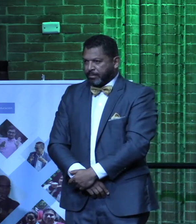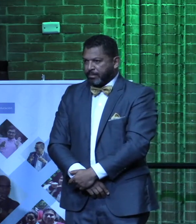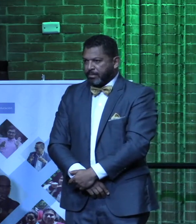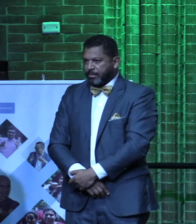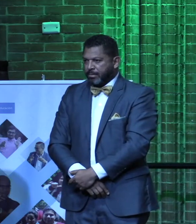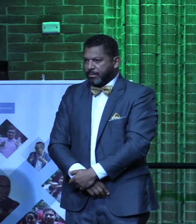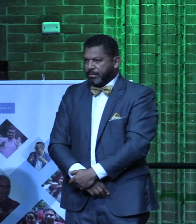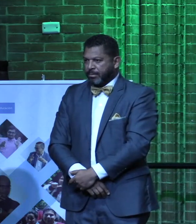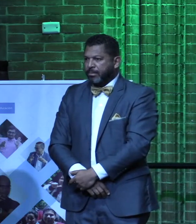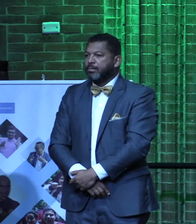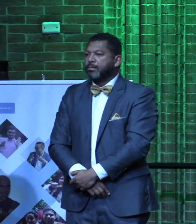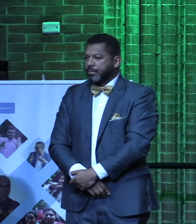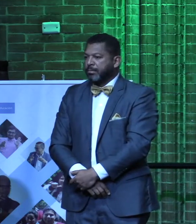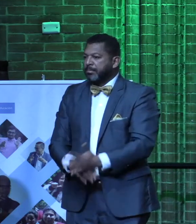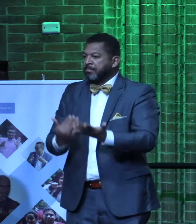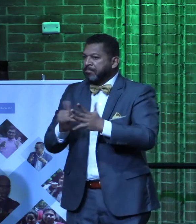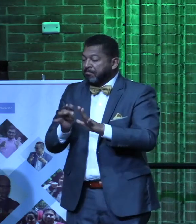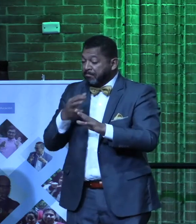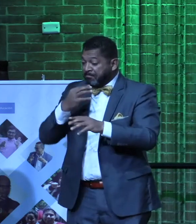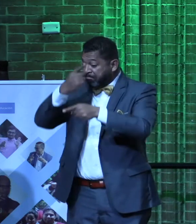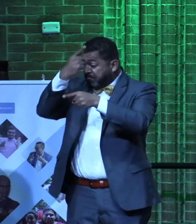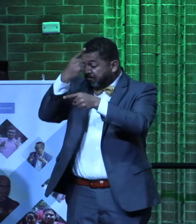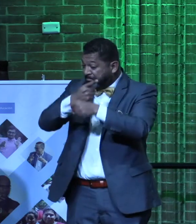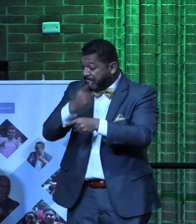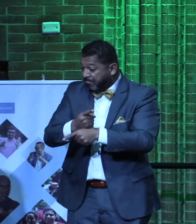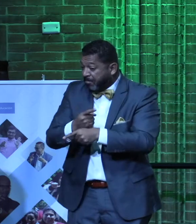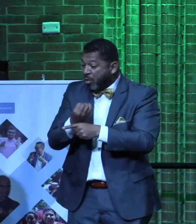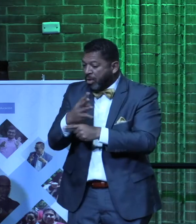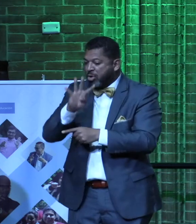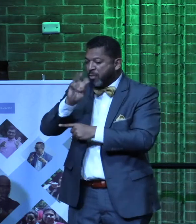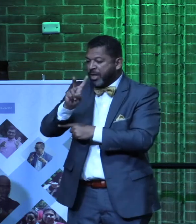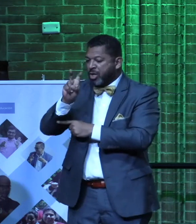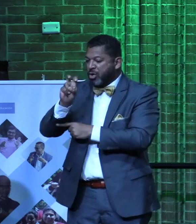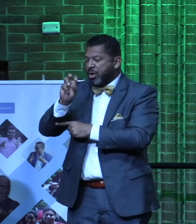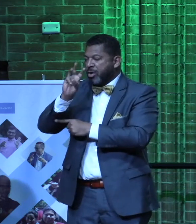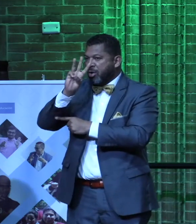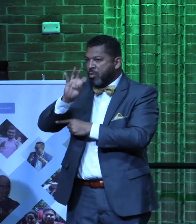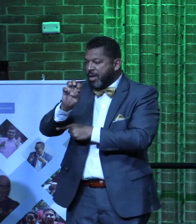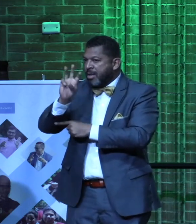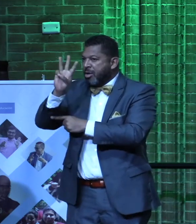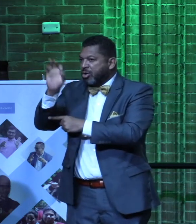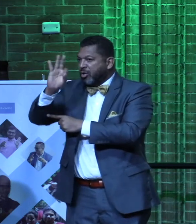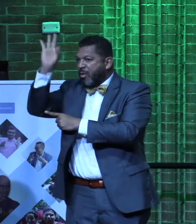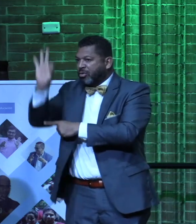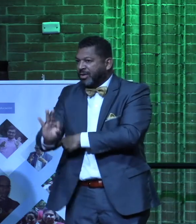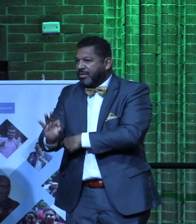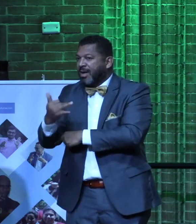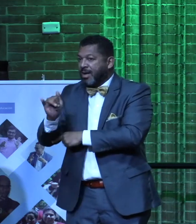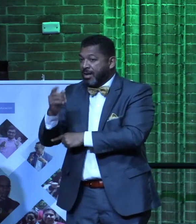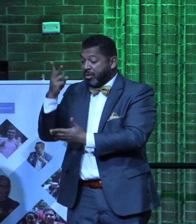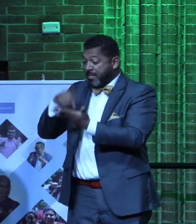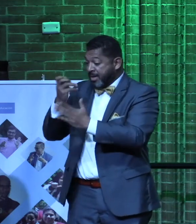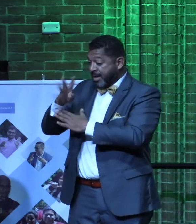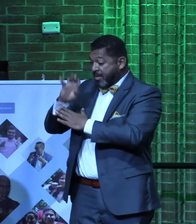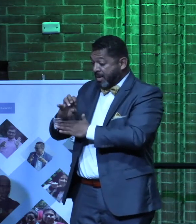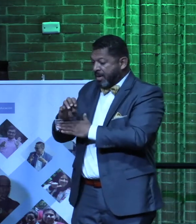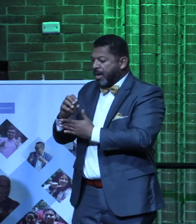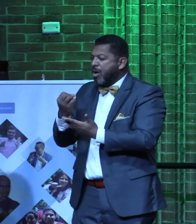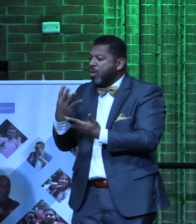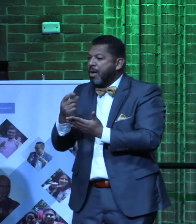Y finalmente, tuvimos un cumplimiento de ejecución del 98% de los recursos. En 2019 recibimos un